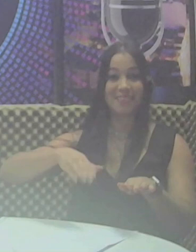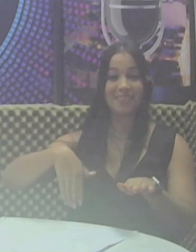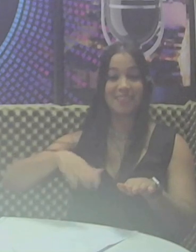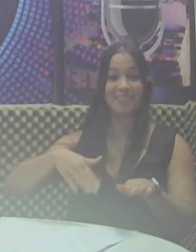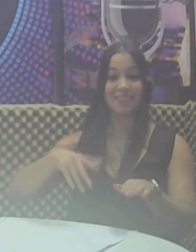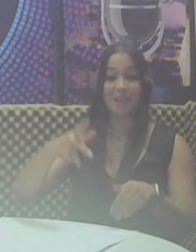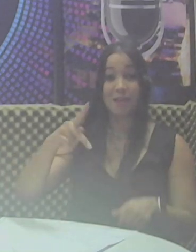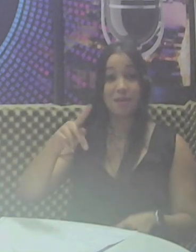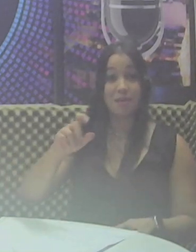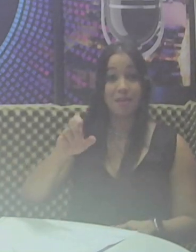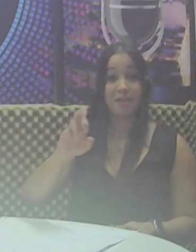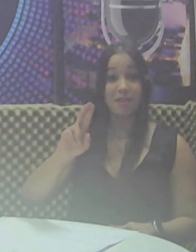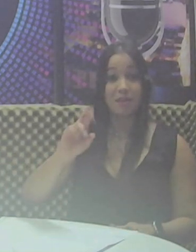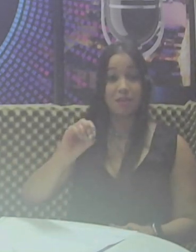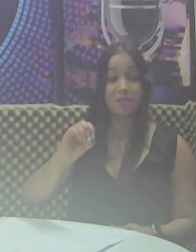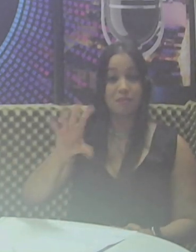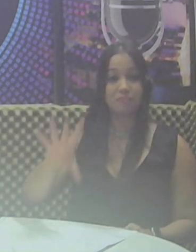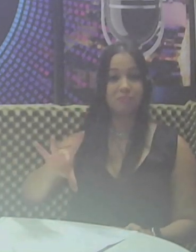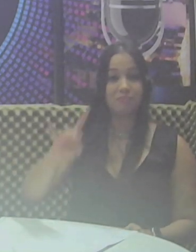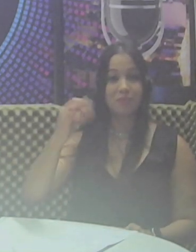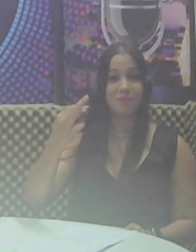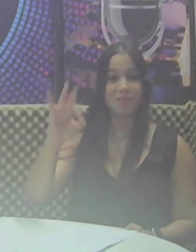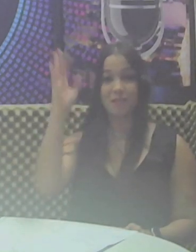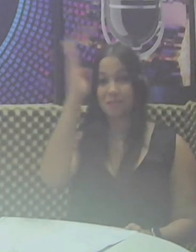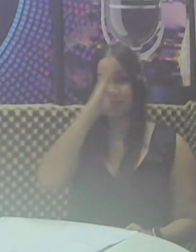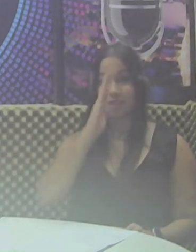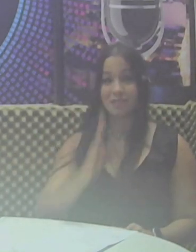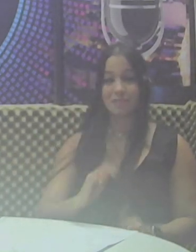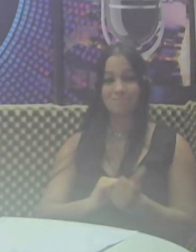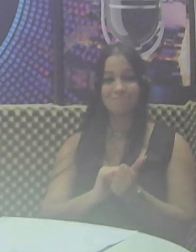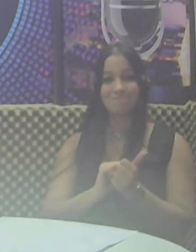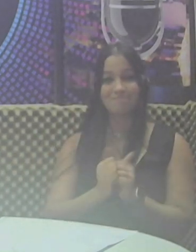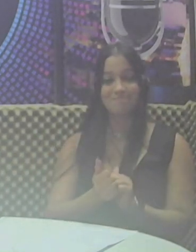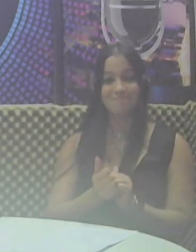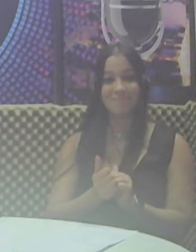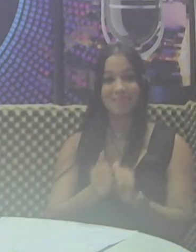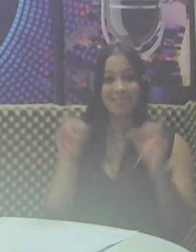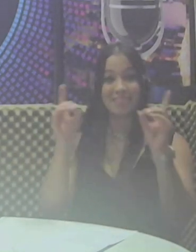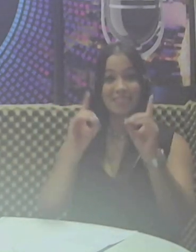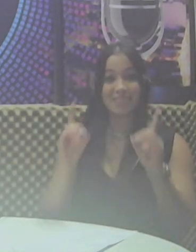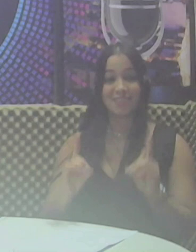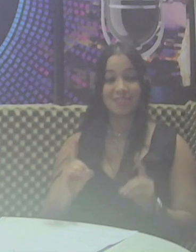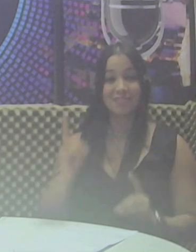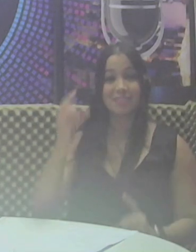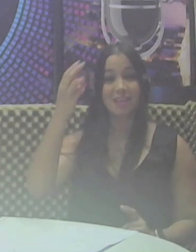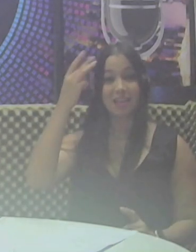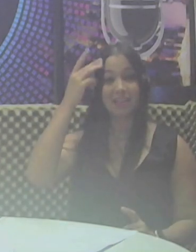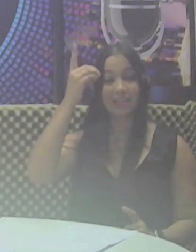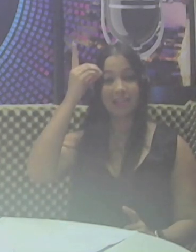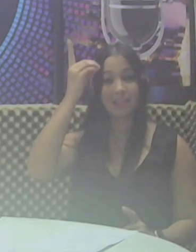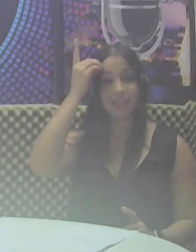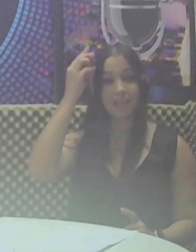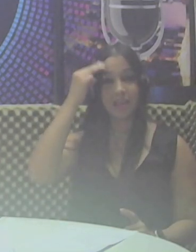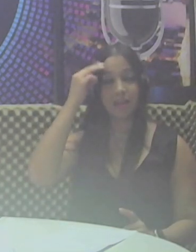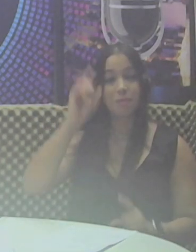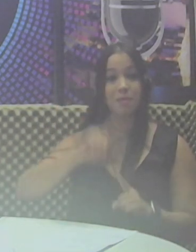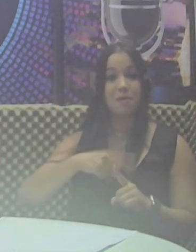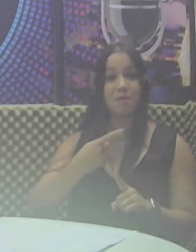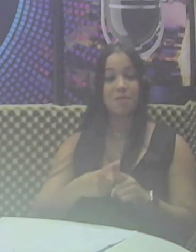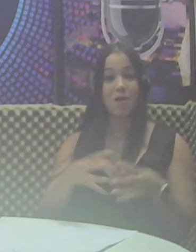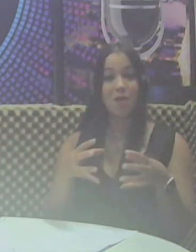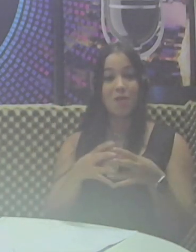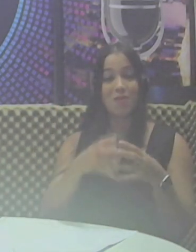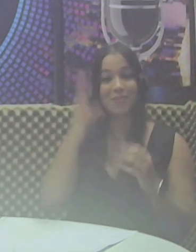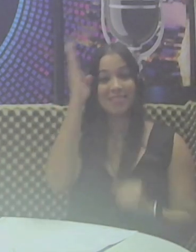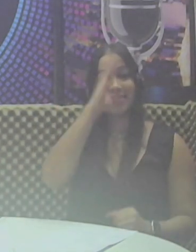pela Confederação Brasileira de Desportos para Deficientes Intelectuais para integrar a seleção brasileira na segunda edição